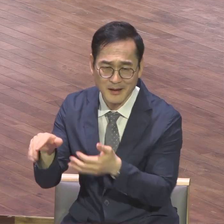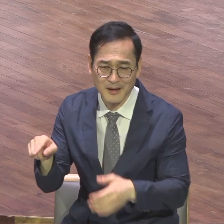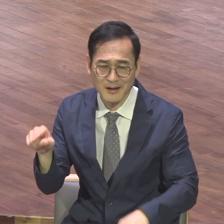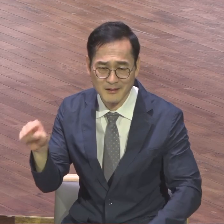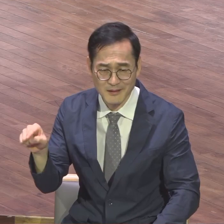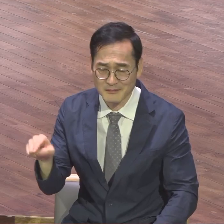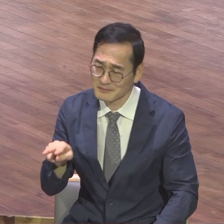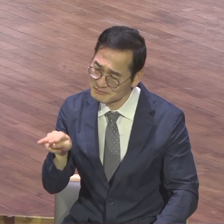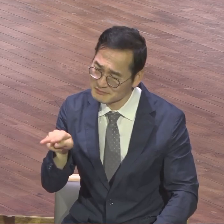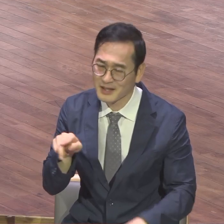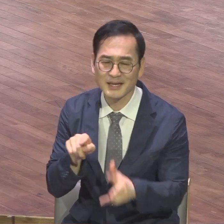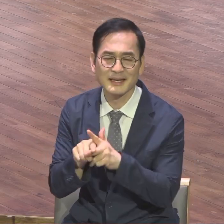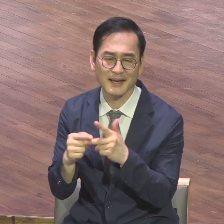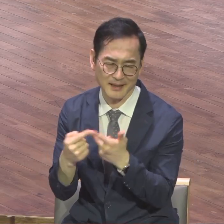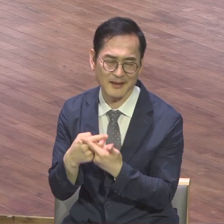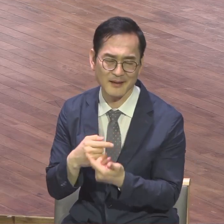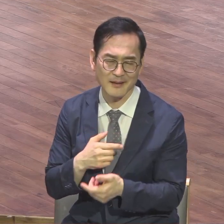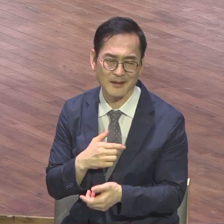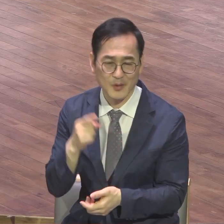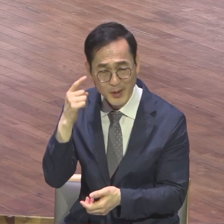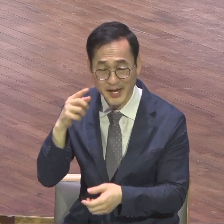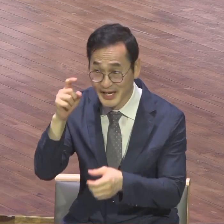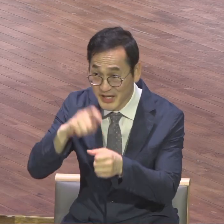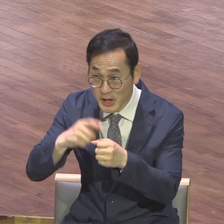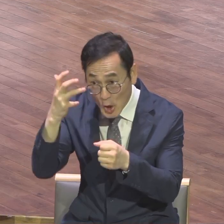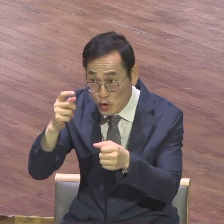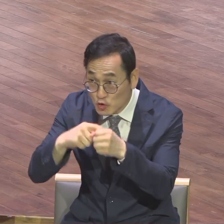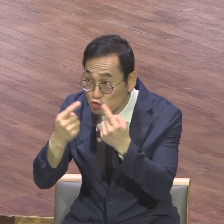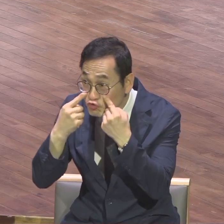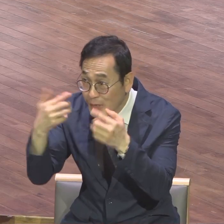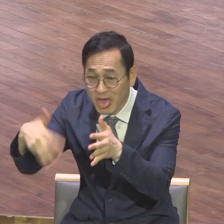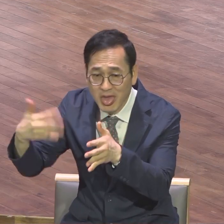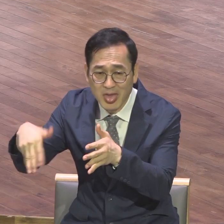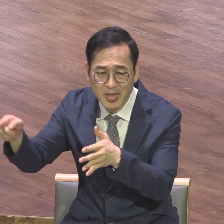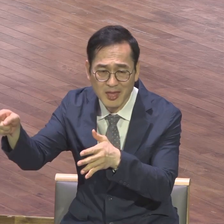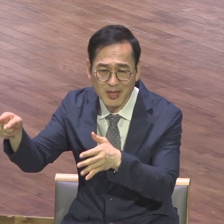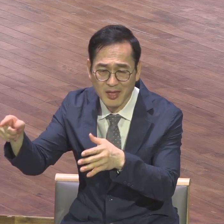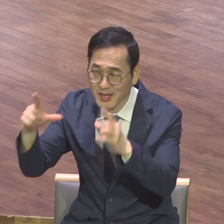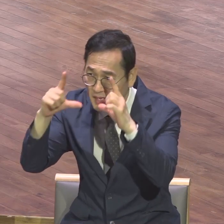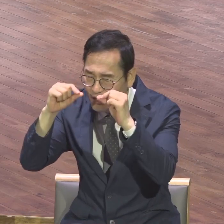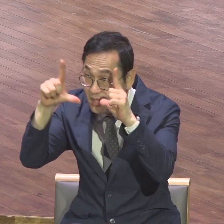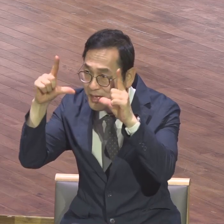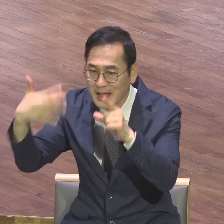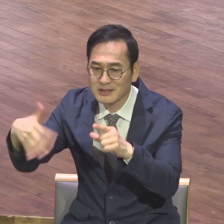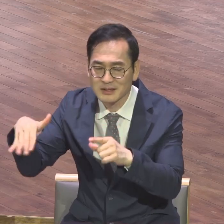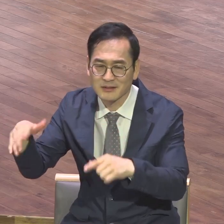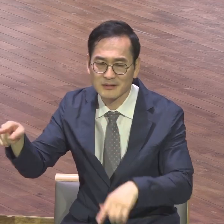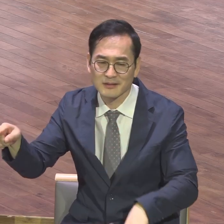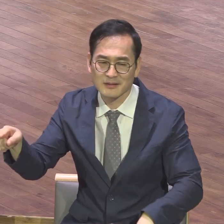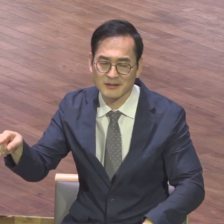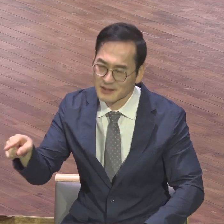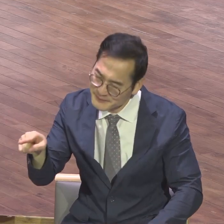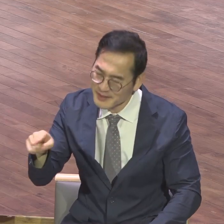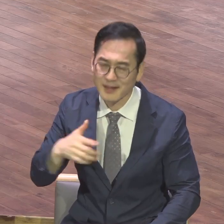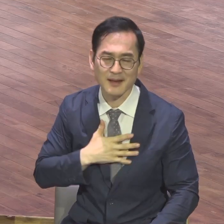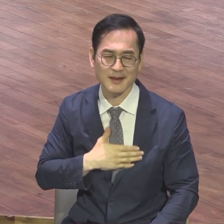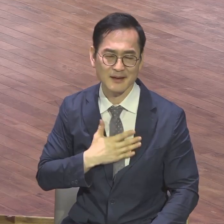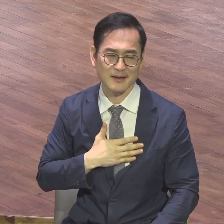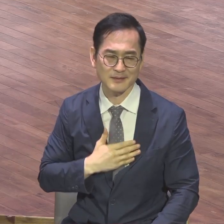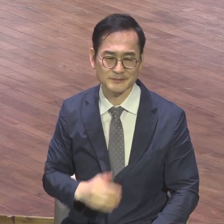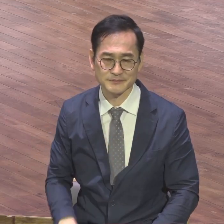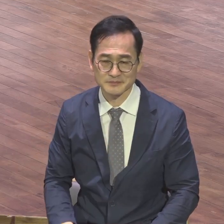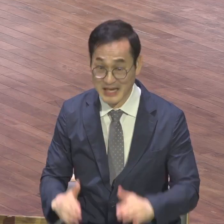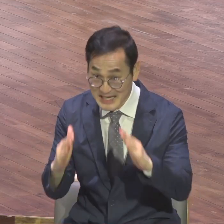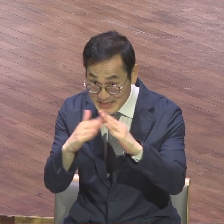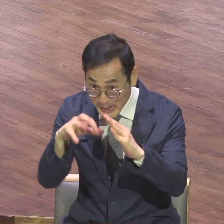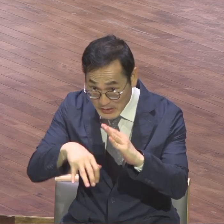하기 때문에. 육신적으로 바라보면요 싸울 일이 많잖아요. 영적 싸움 특별히 집에서